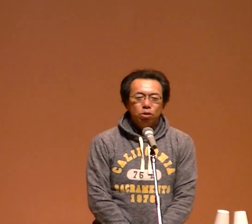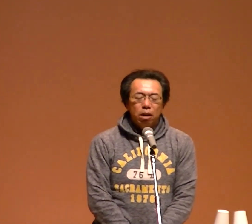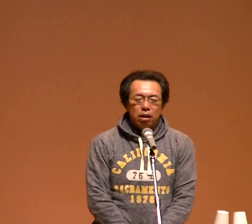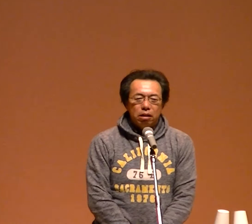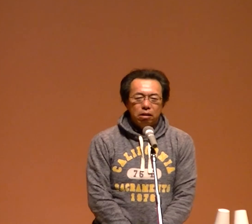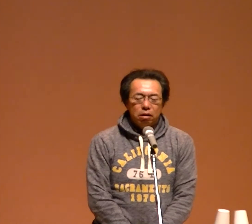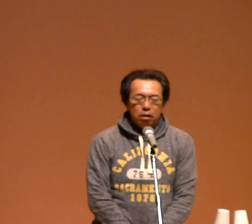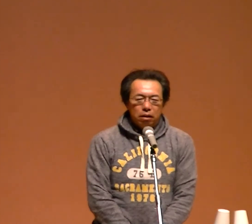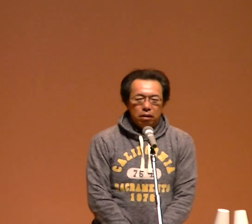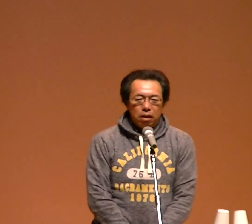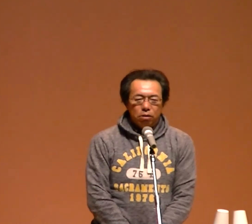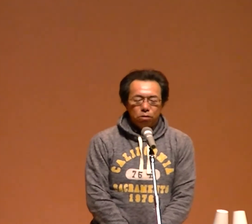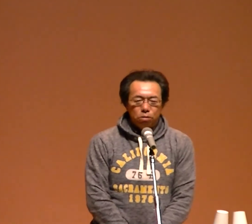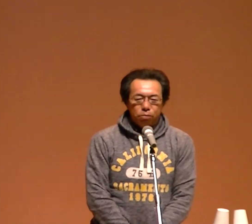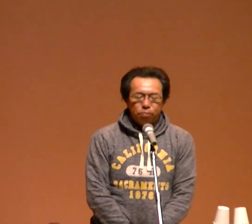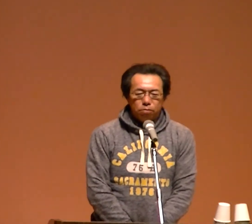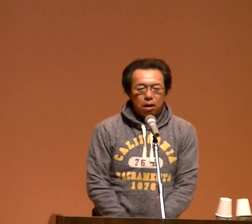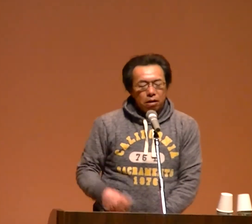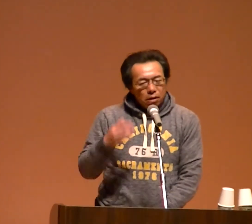当時は